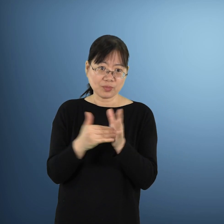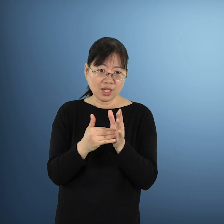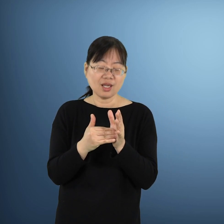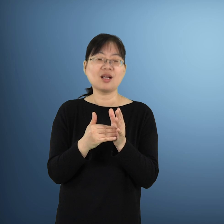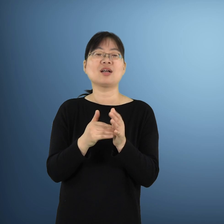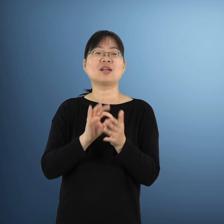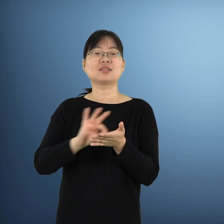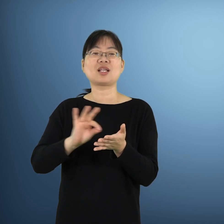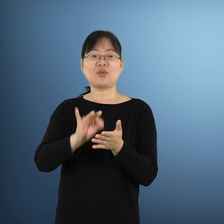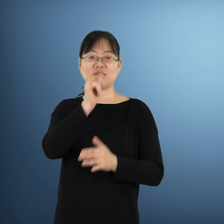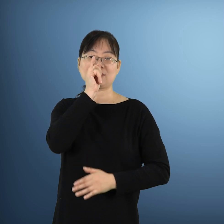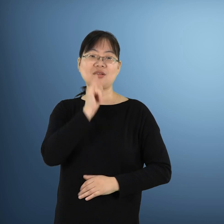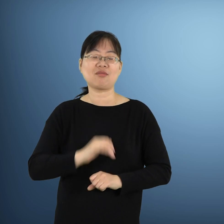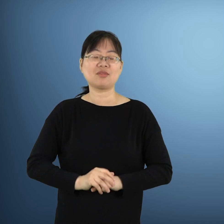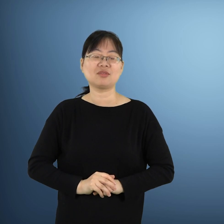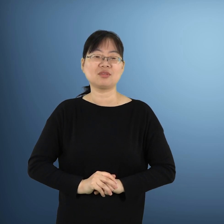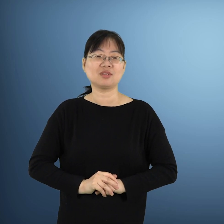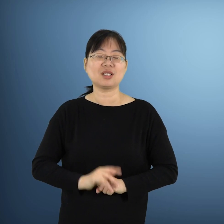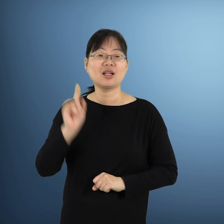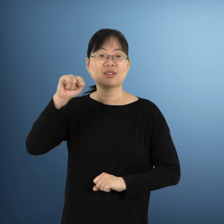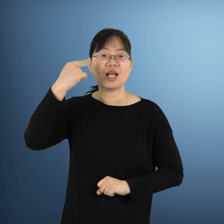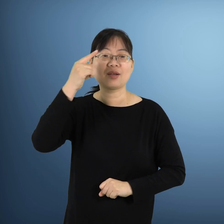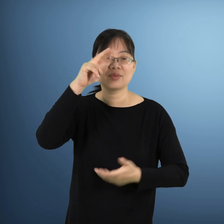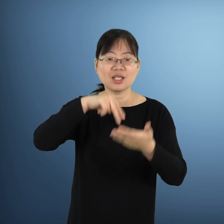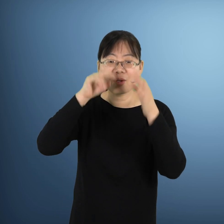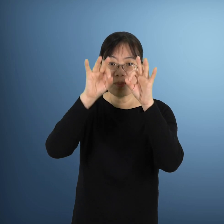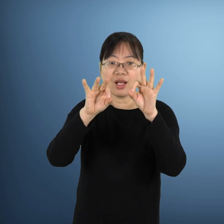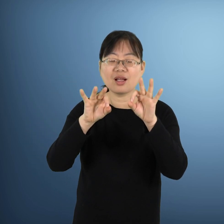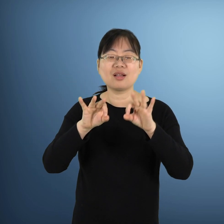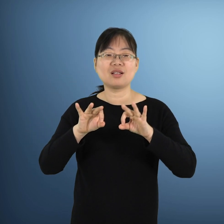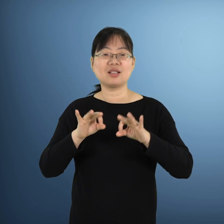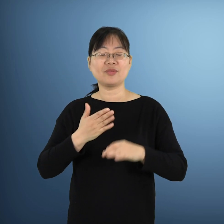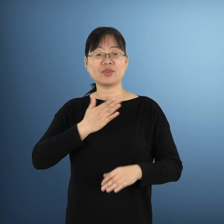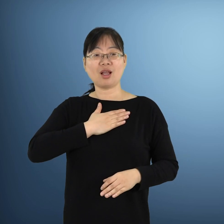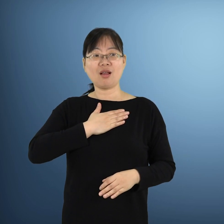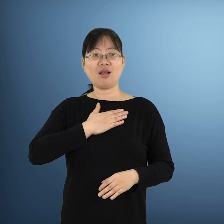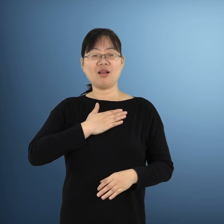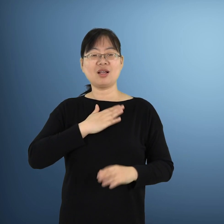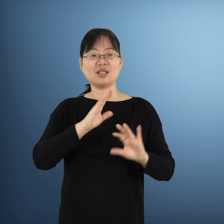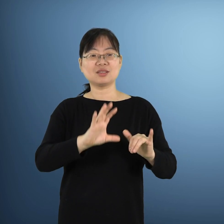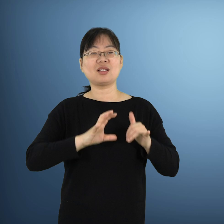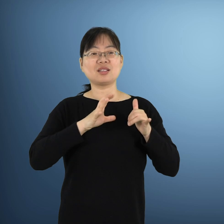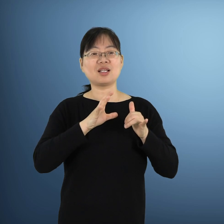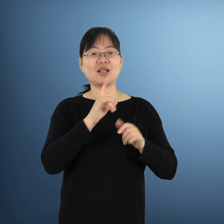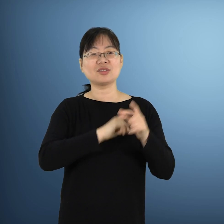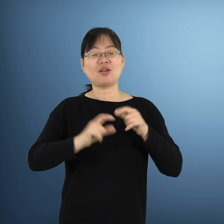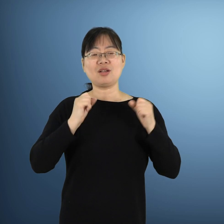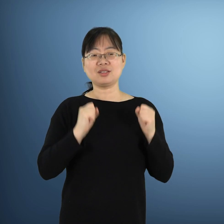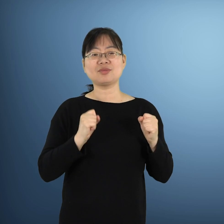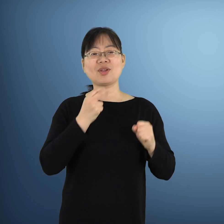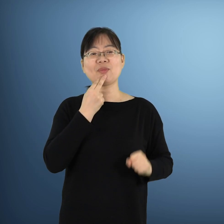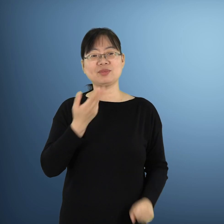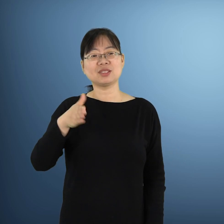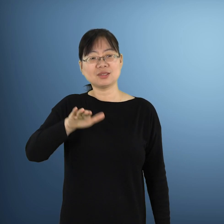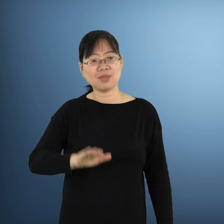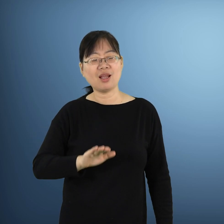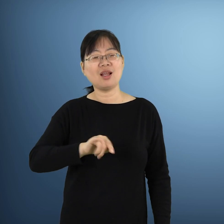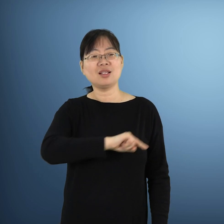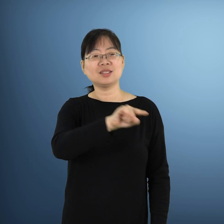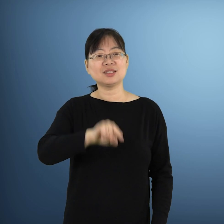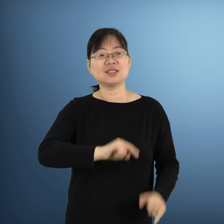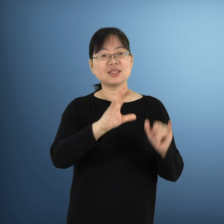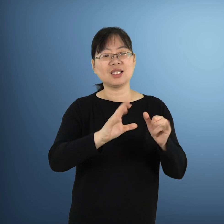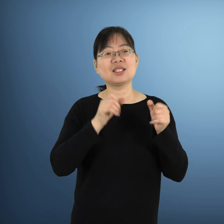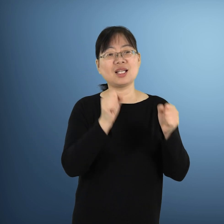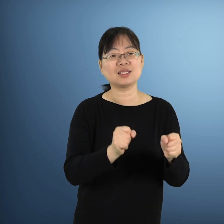시제로 쓰는 거예요. 자, 다음 절을 좀 볼까요? 나는 세상에 더 있지 아니하오나 그들은